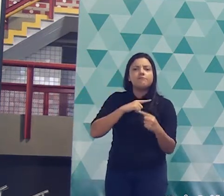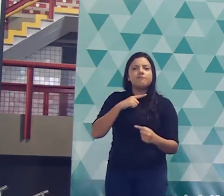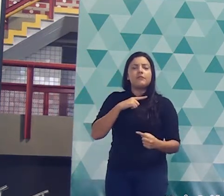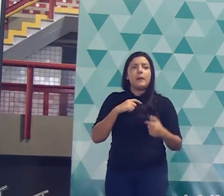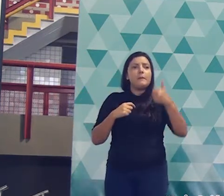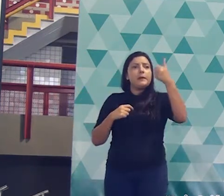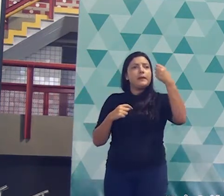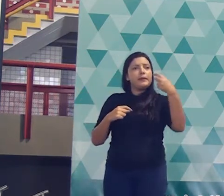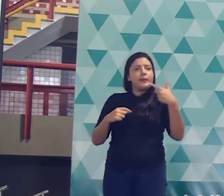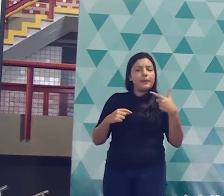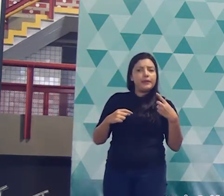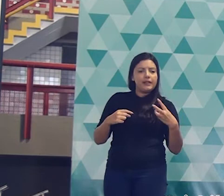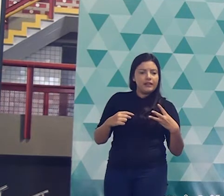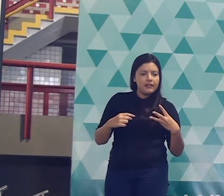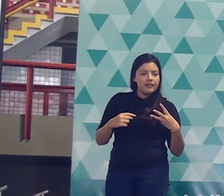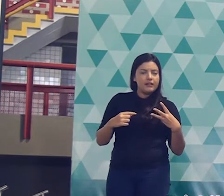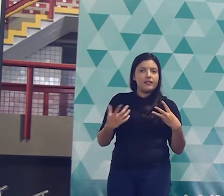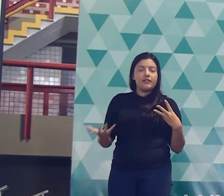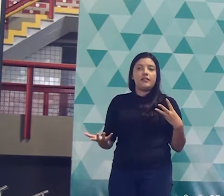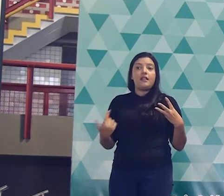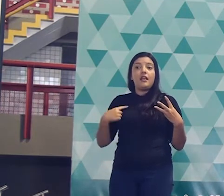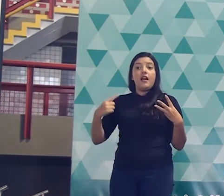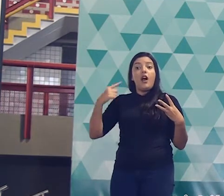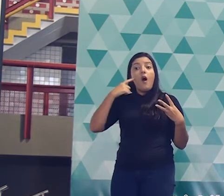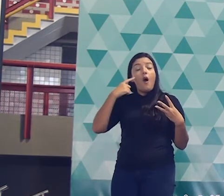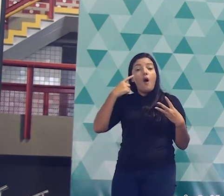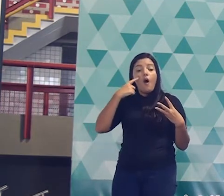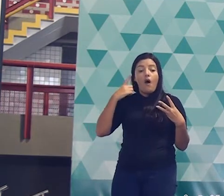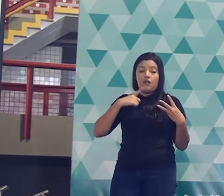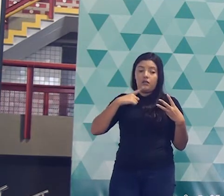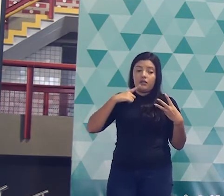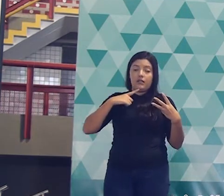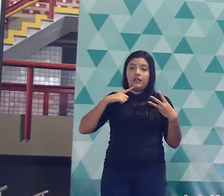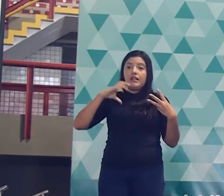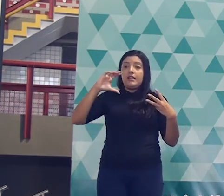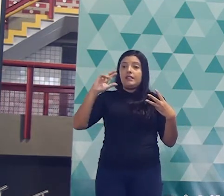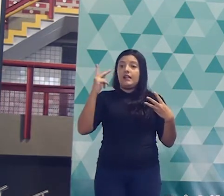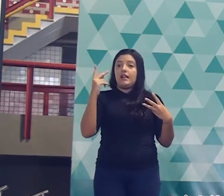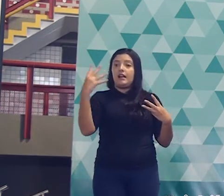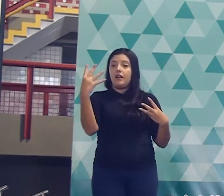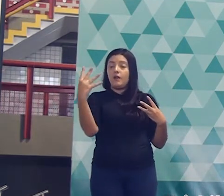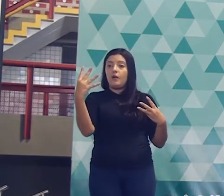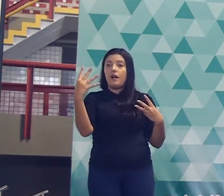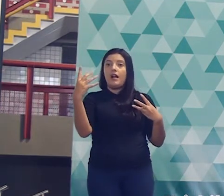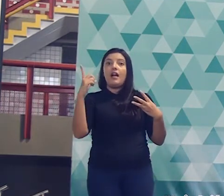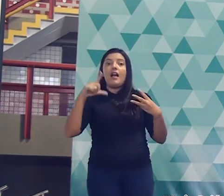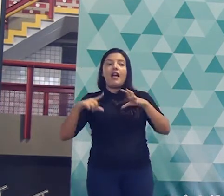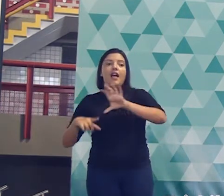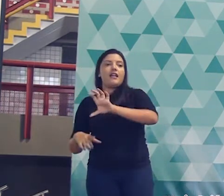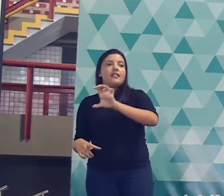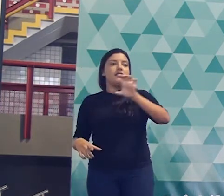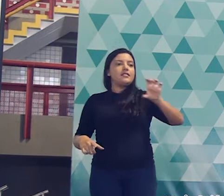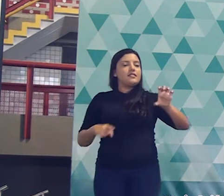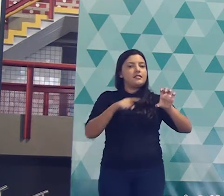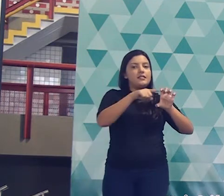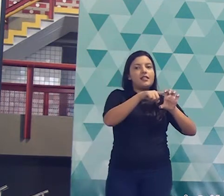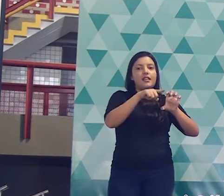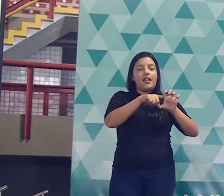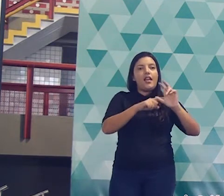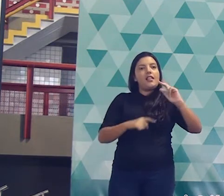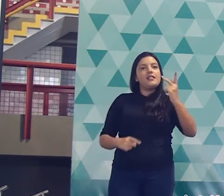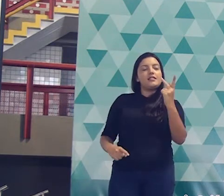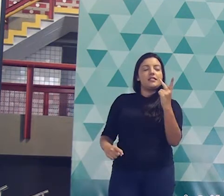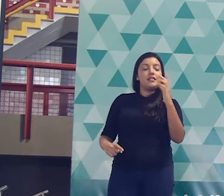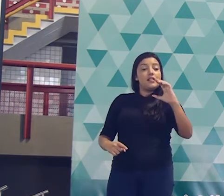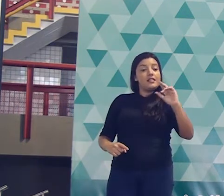segunda ou a terceira? Agora preste atenção, o CH4 está do lado esquerdo, na reação que eu